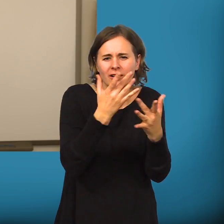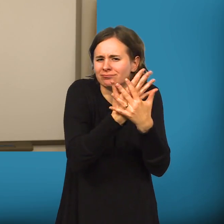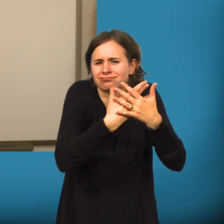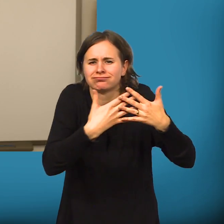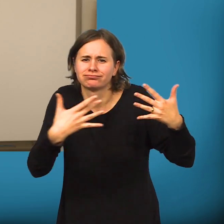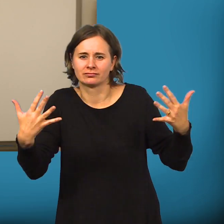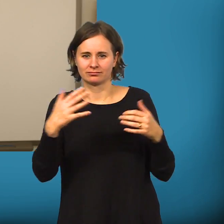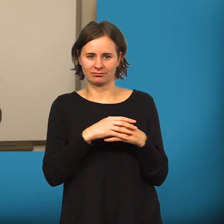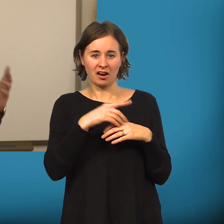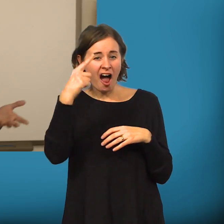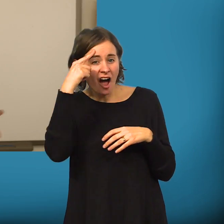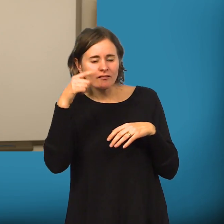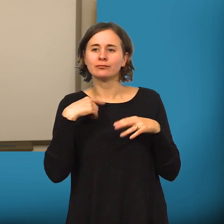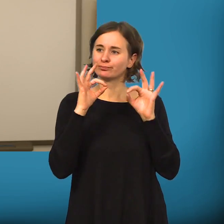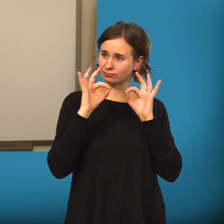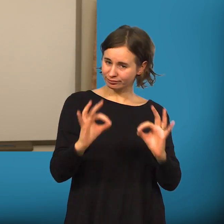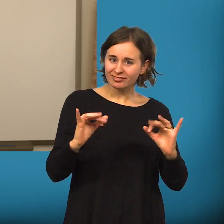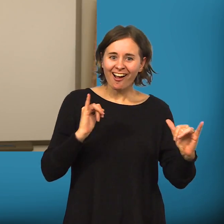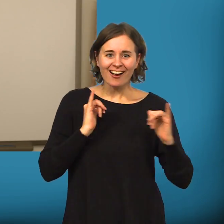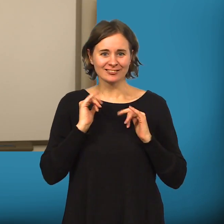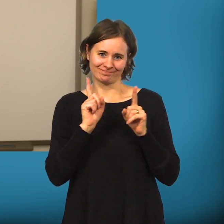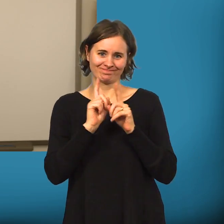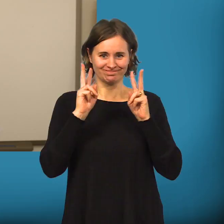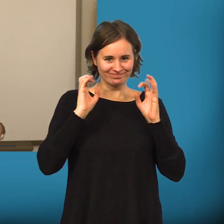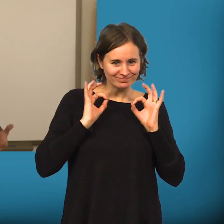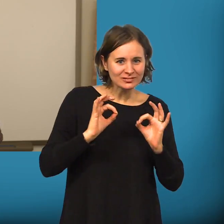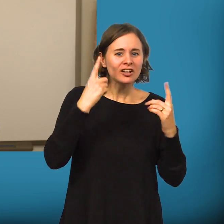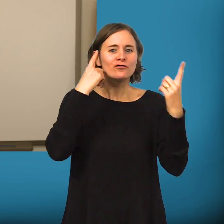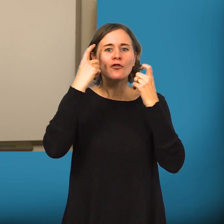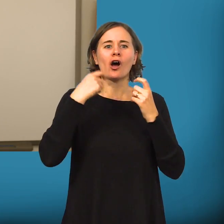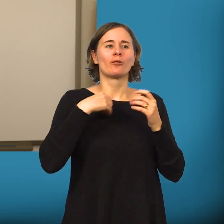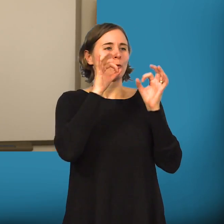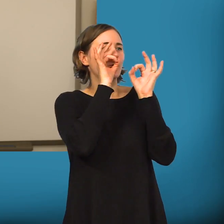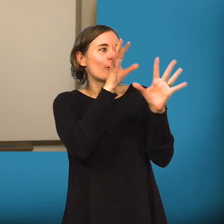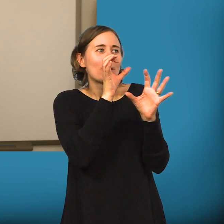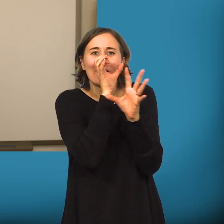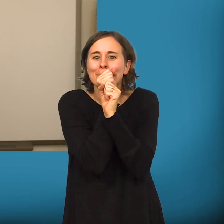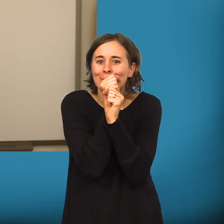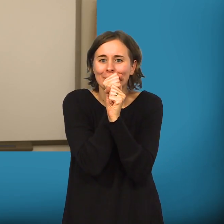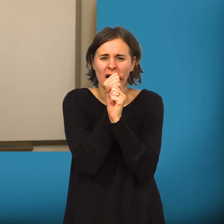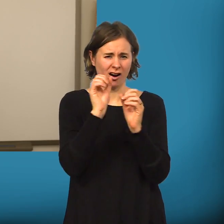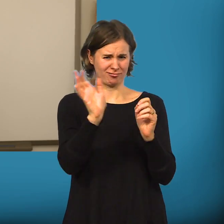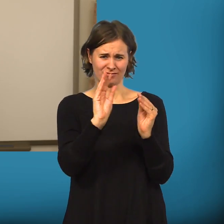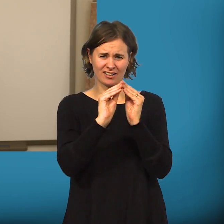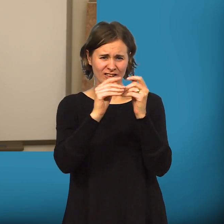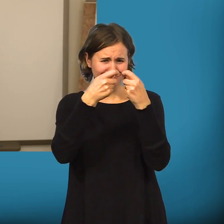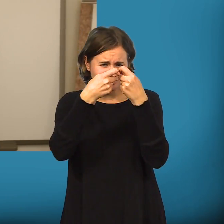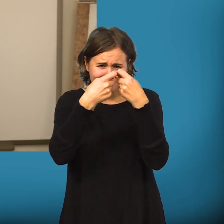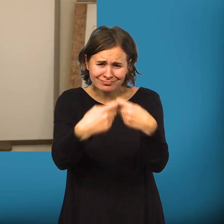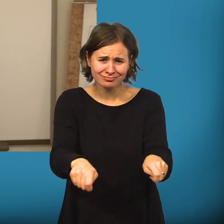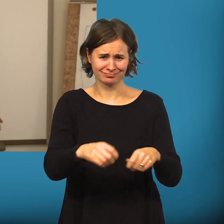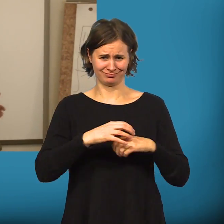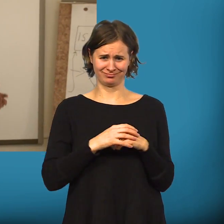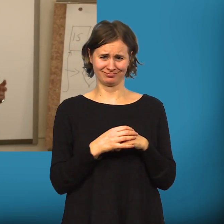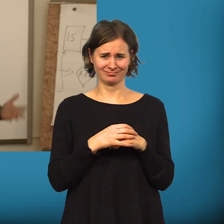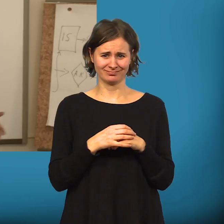nevedu jokių blogų, nepasisakinėju viešose erdvėse ir panašiai, tai nereiškia, kad jeigu aš taip elgsiuos, apie